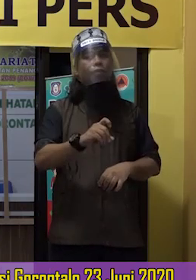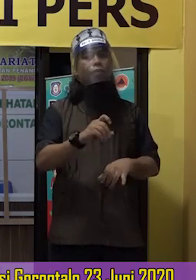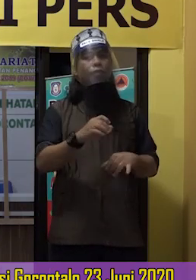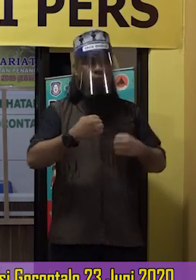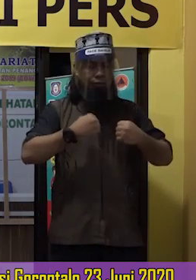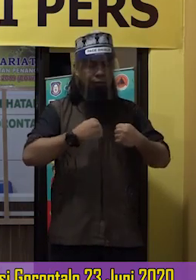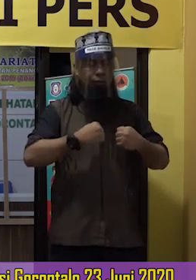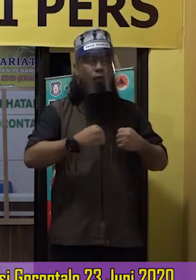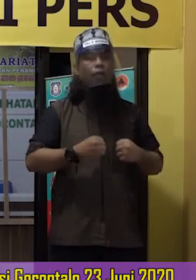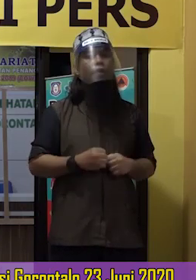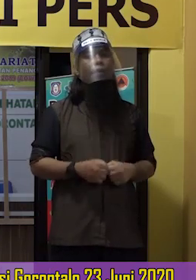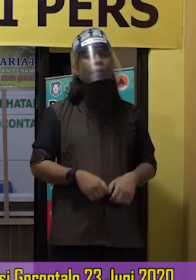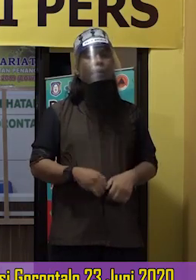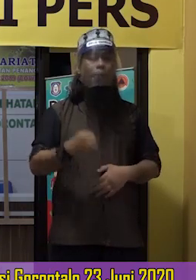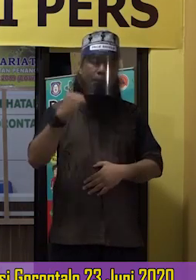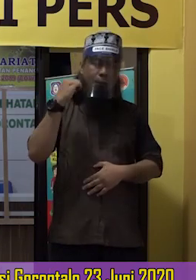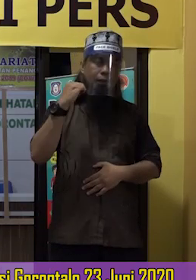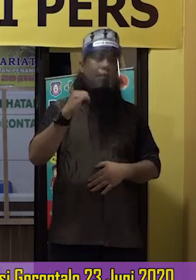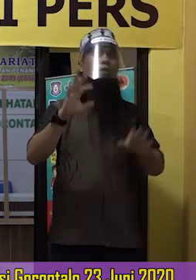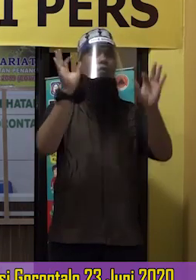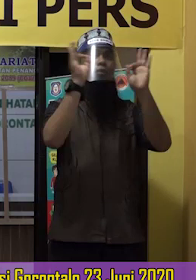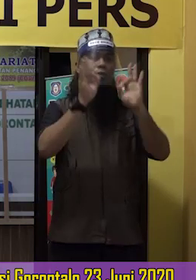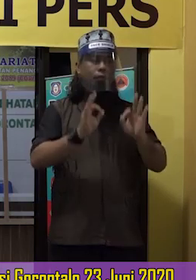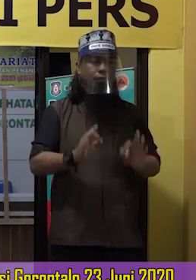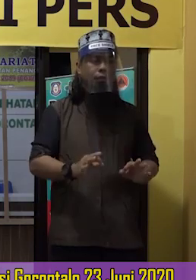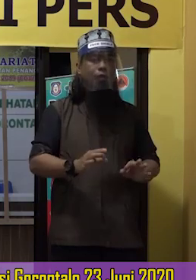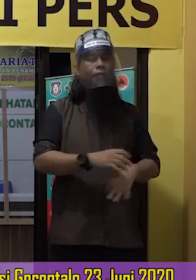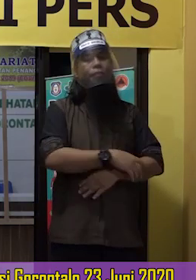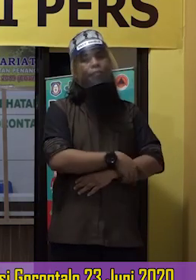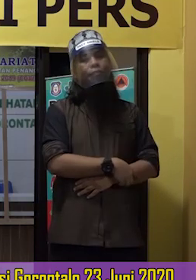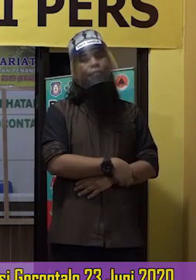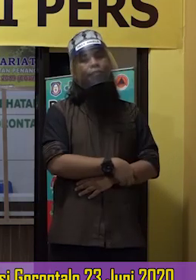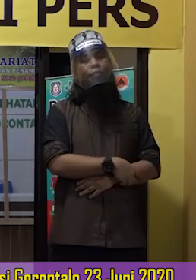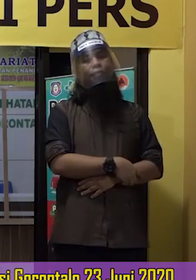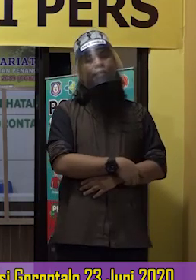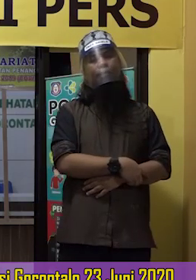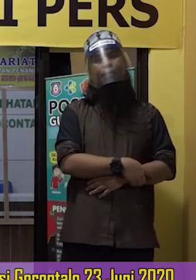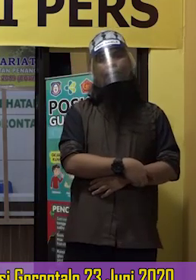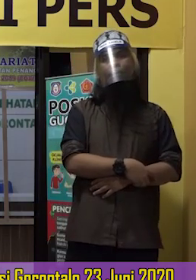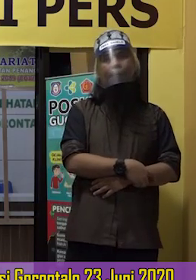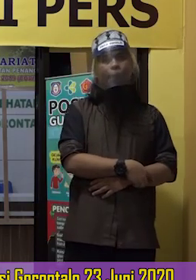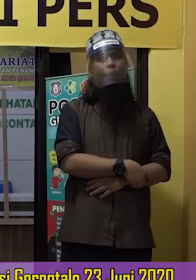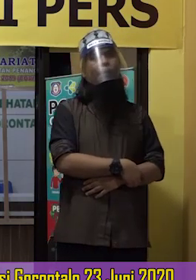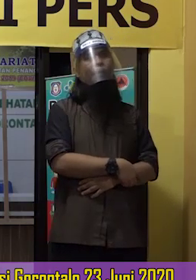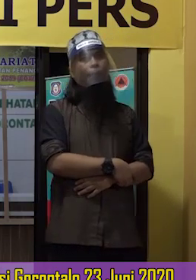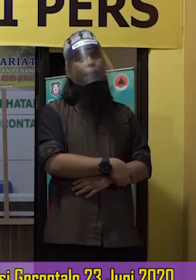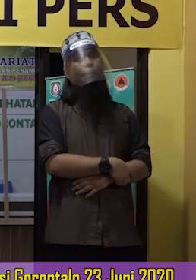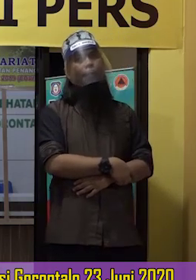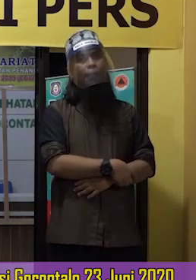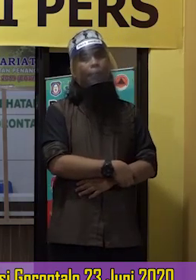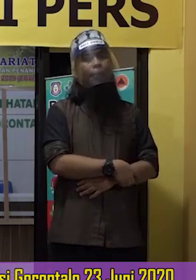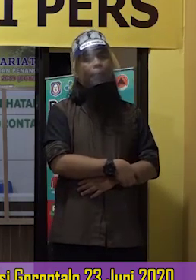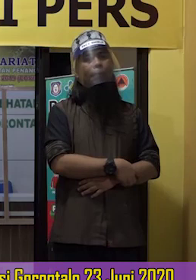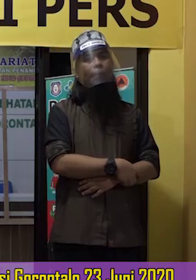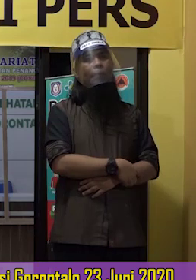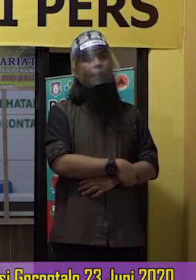profesi kesehatan, relawan, kemudian akan diawasi juga oleh Babinsa dan Babin